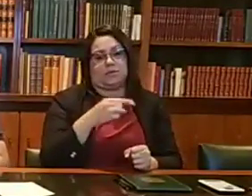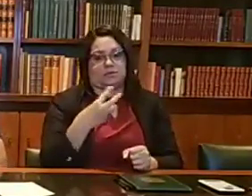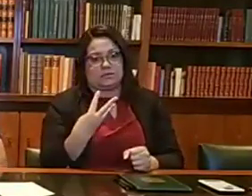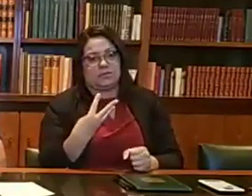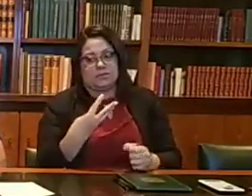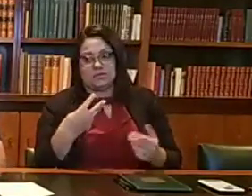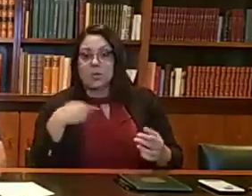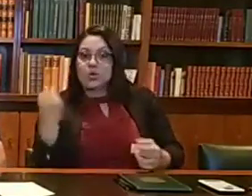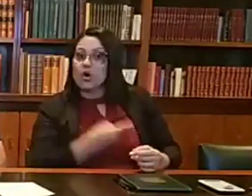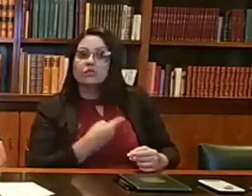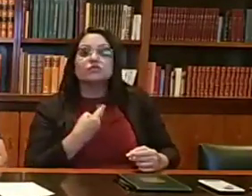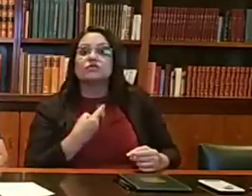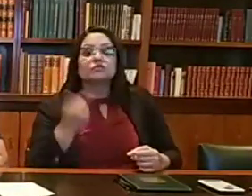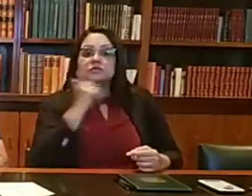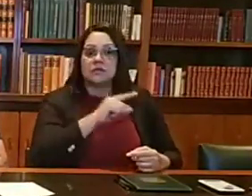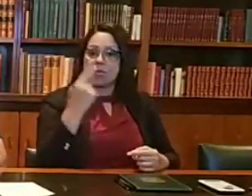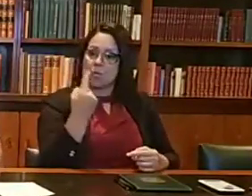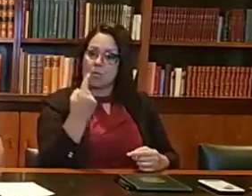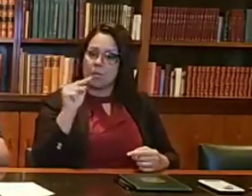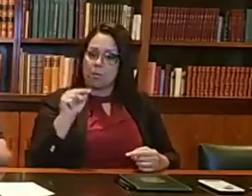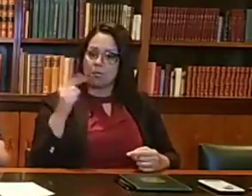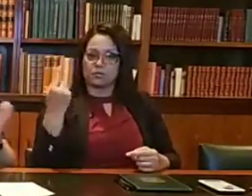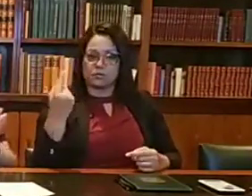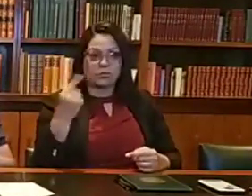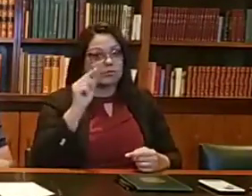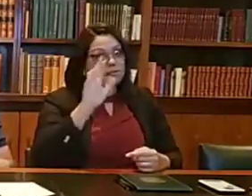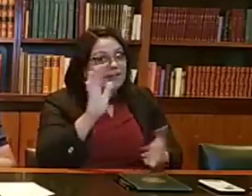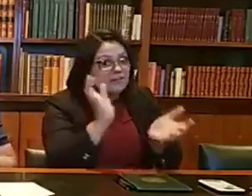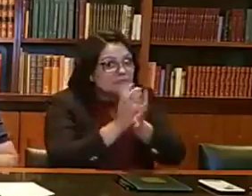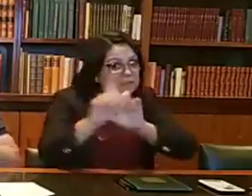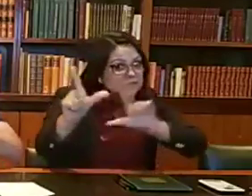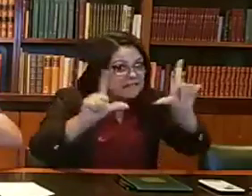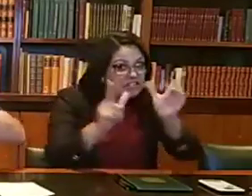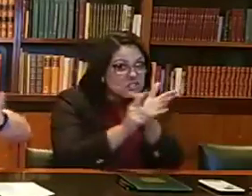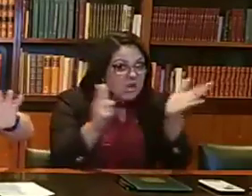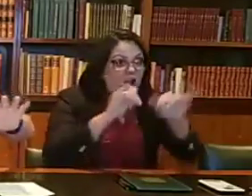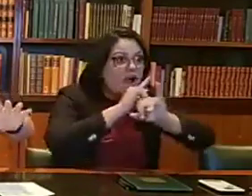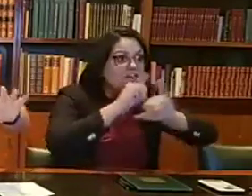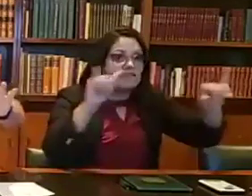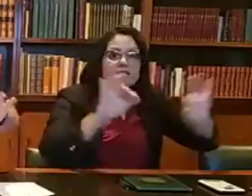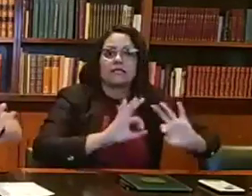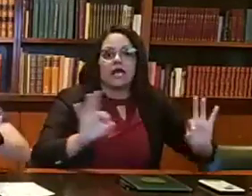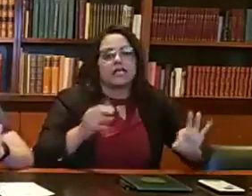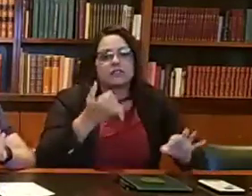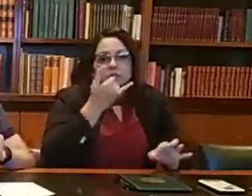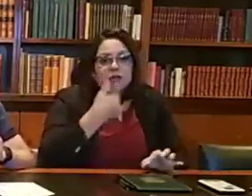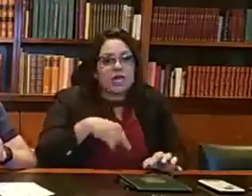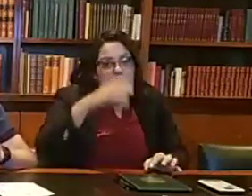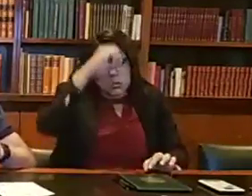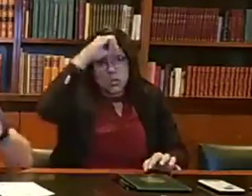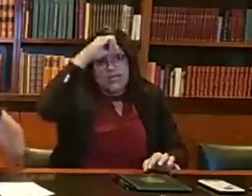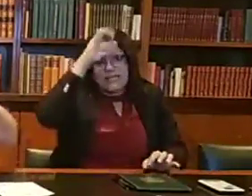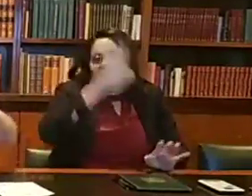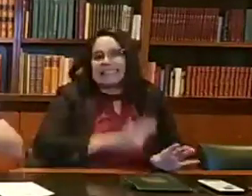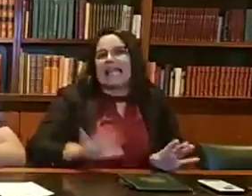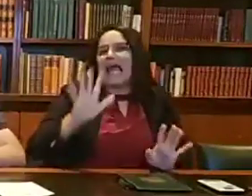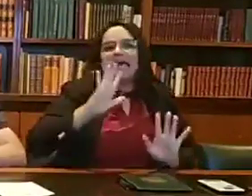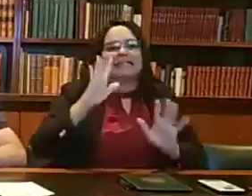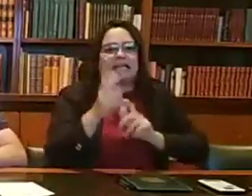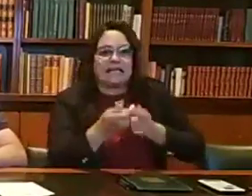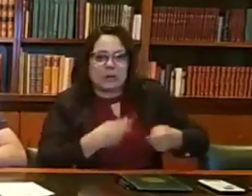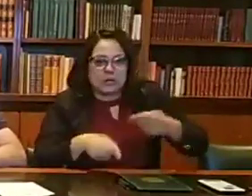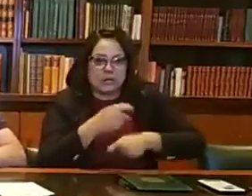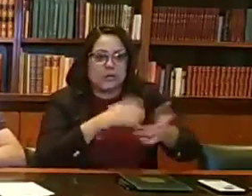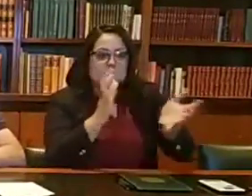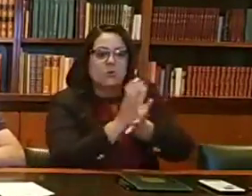1,1%. Mas o detalhe que está sendo, que a imprensa não noticiou, né? E eu não entendo de economia, é o Poço de Piranha que entende, tá certo? E ele explicou para